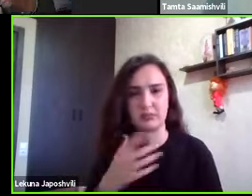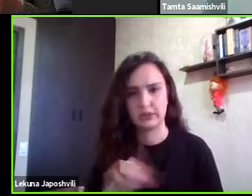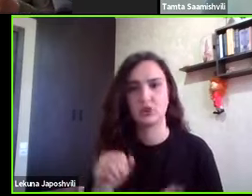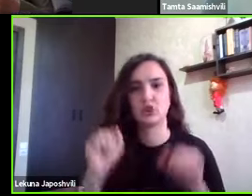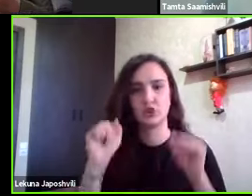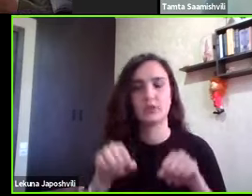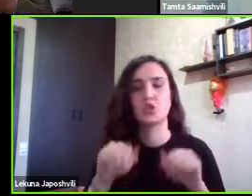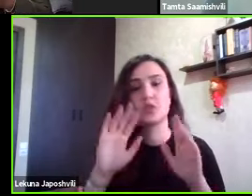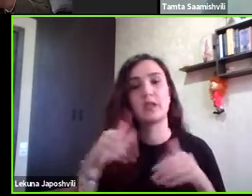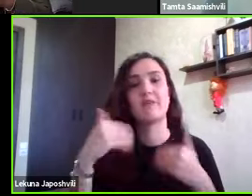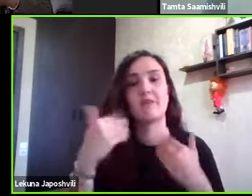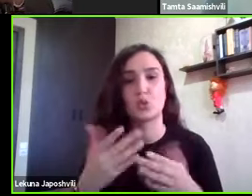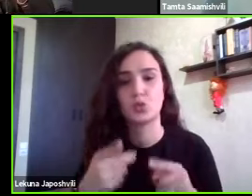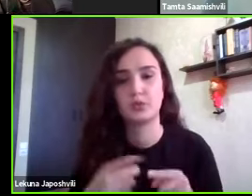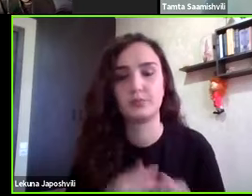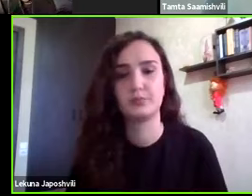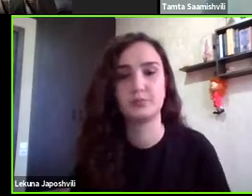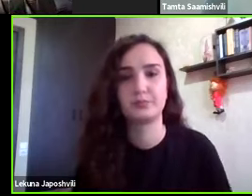შეგვიძლია შევთავაზოთ